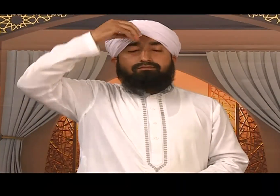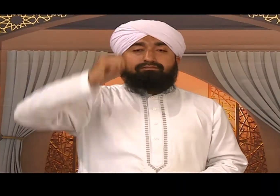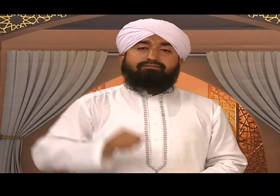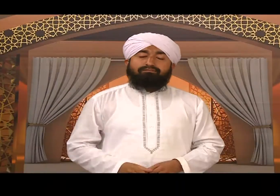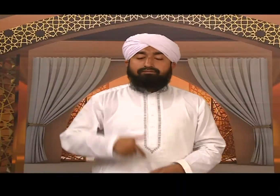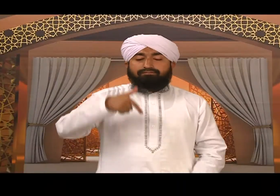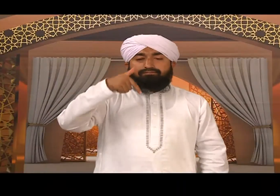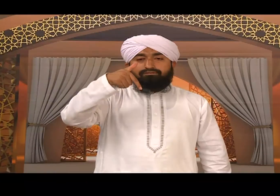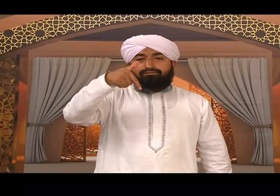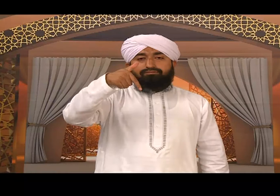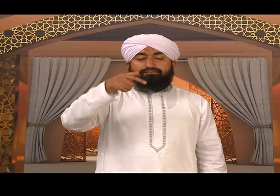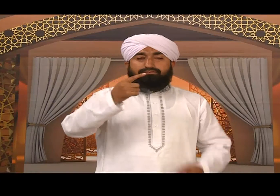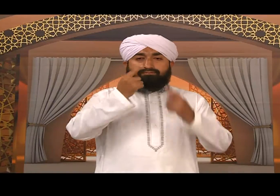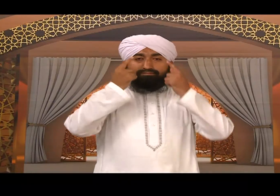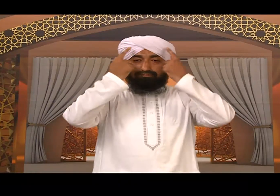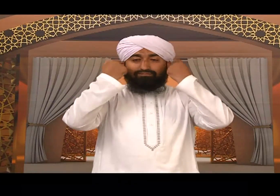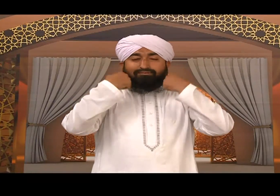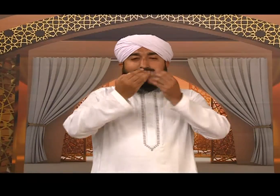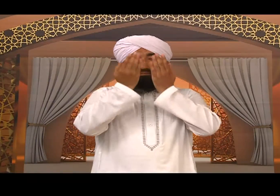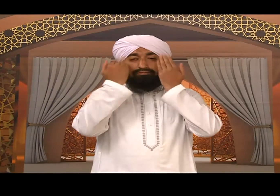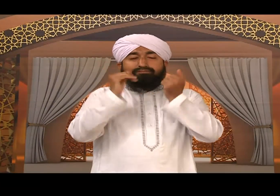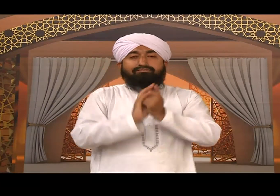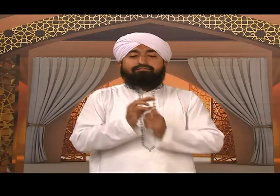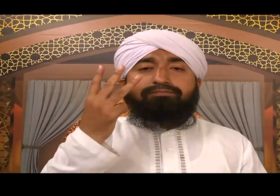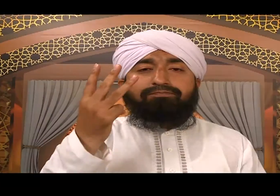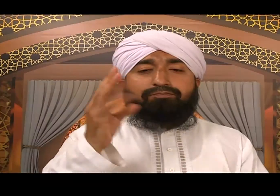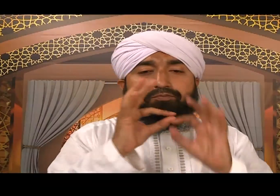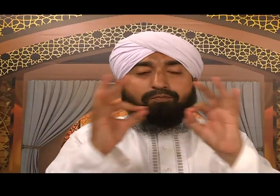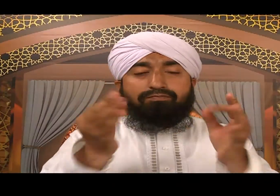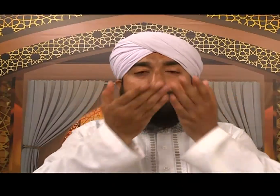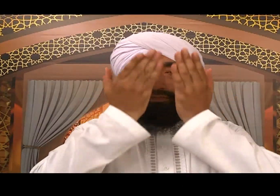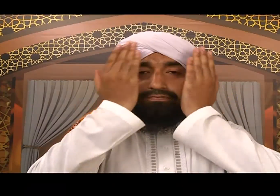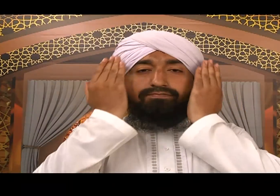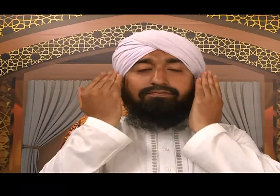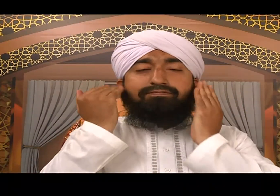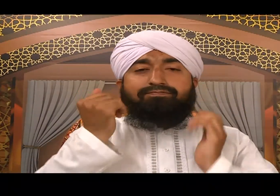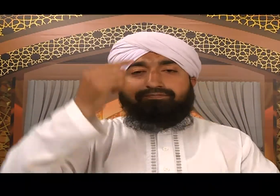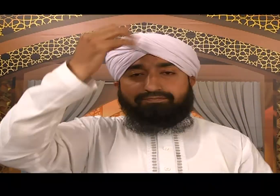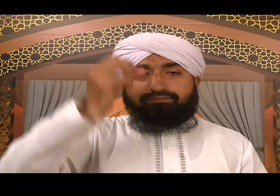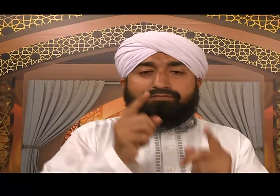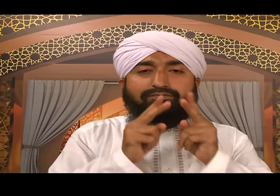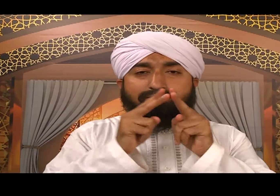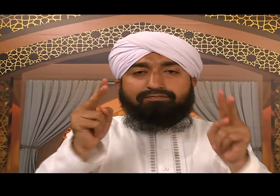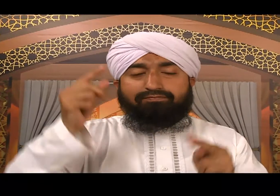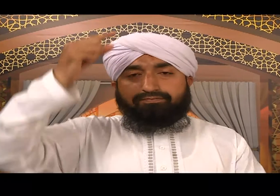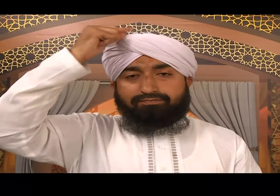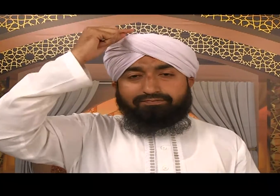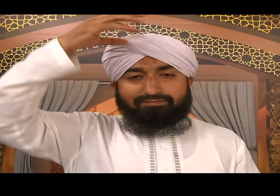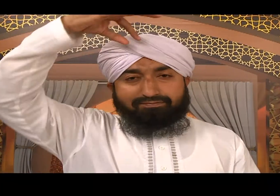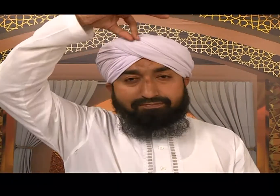پہنچائیں۔ نمبر 7، چہرہ دھونا۔ 3 بار سارا چہرہ اس طرح دھوئیں کہ جہاں سے عادتاً سر کے بال اگنا شروع